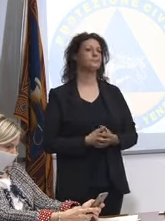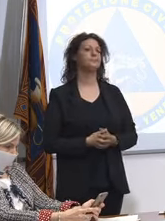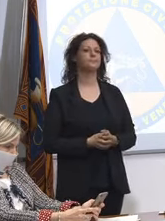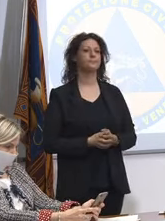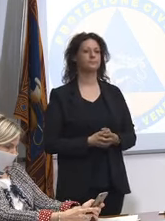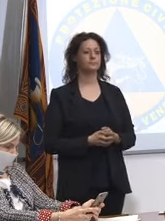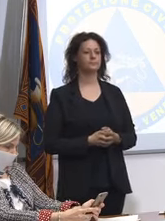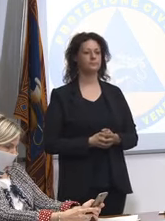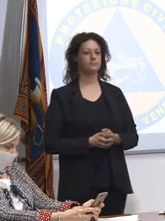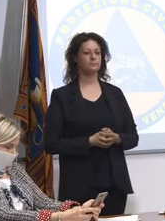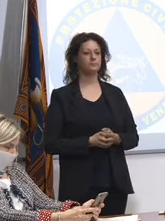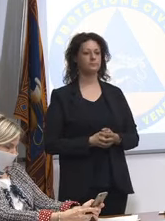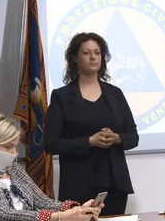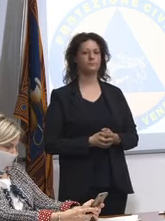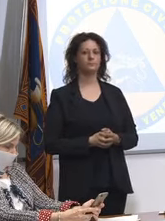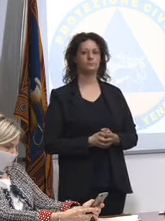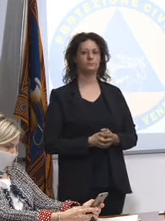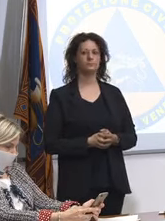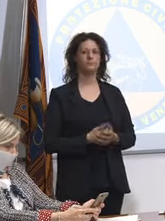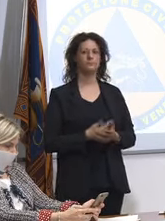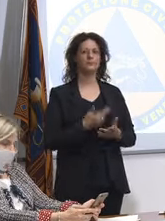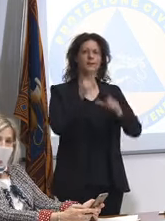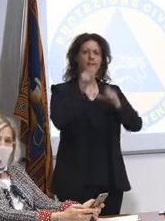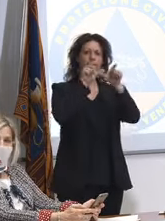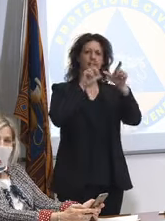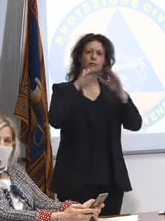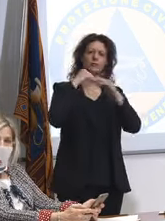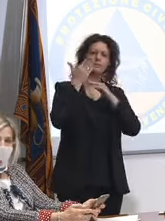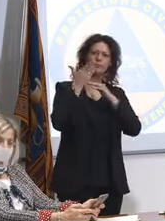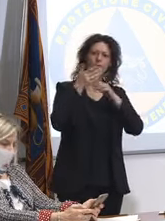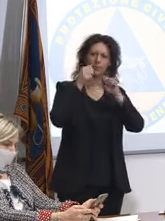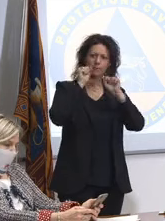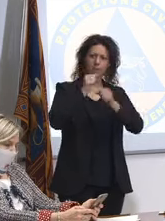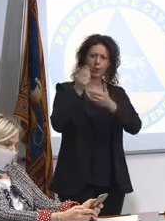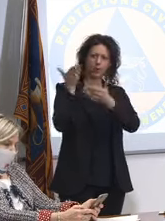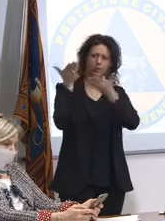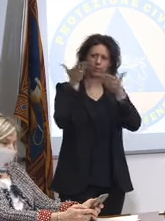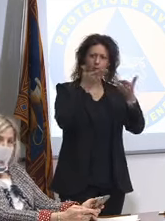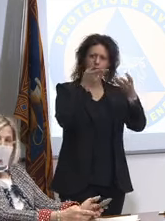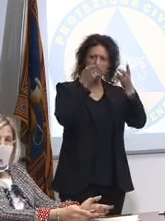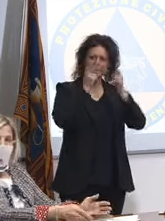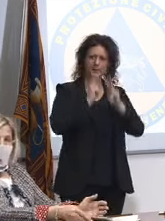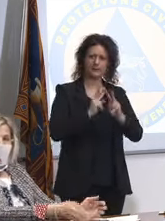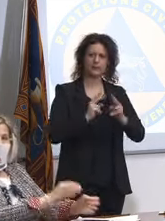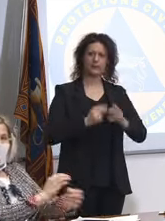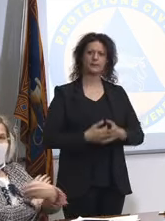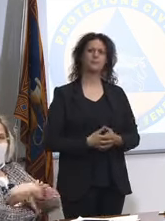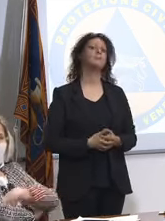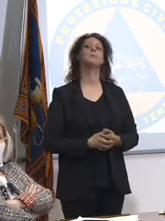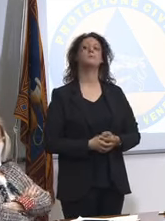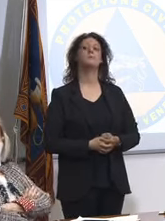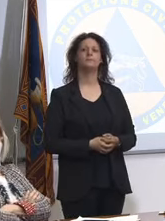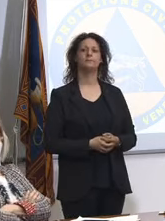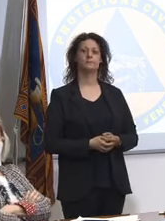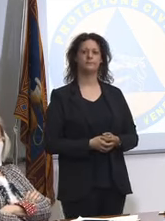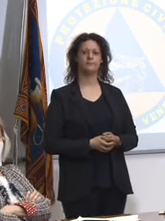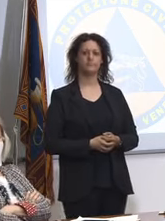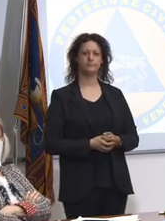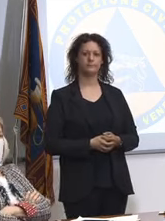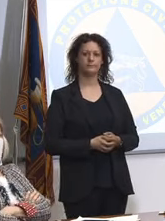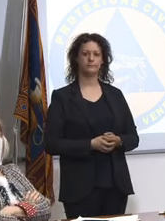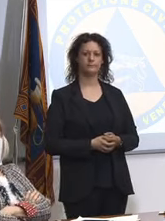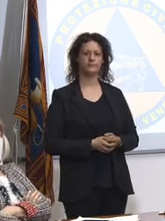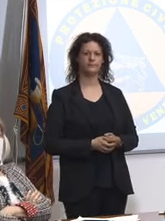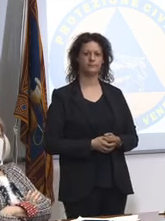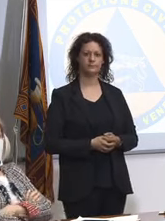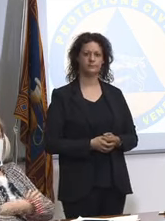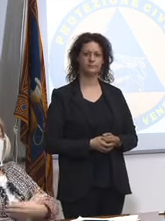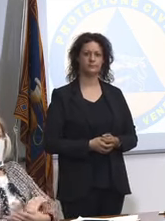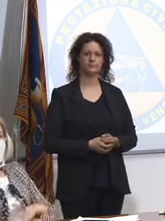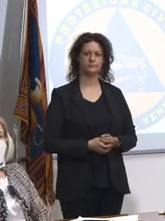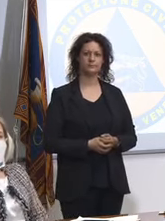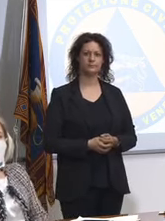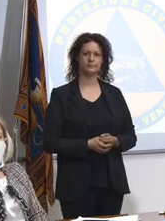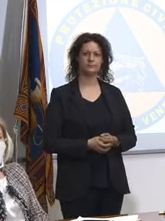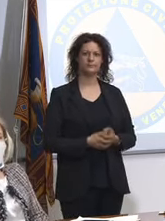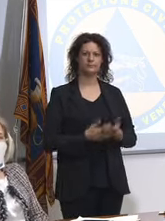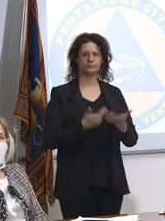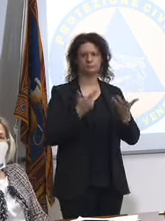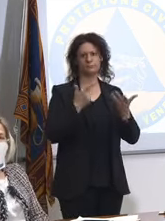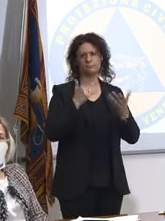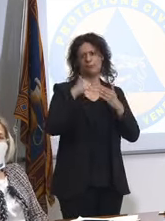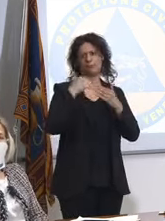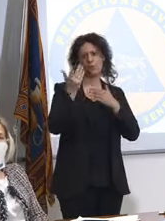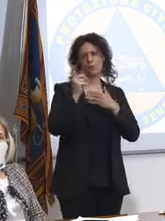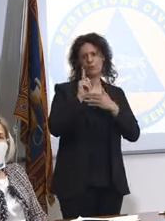24 ore. E i signori lì possono accomodarsi dentro? Possono entrare? Sì, grazie mille. Sì, non li lasci là in